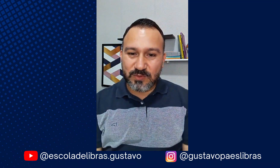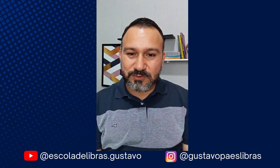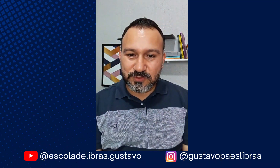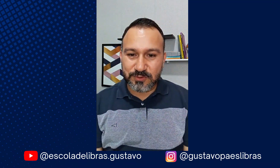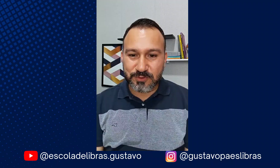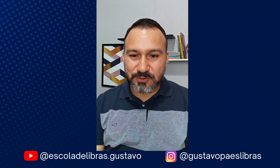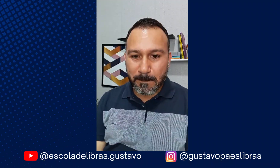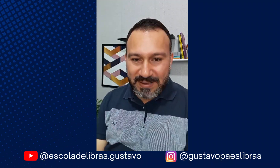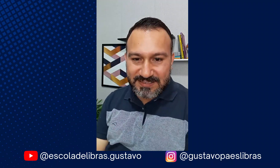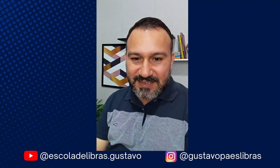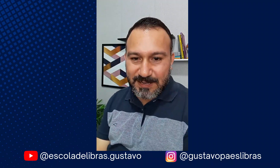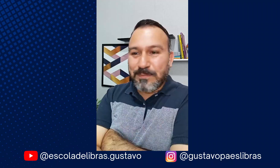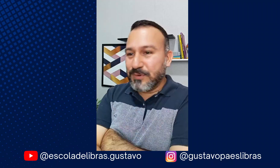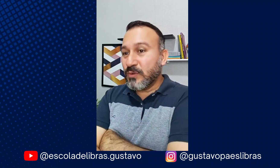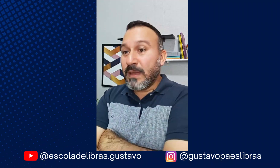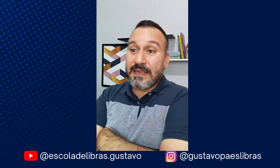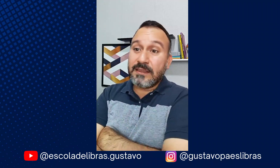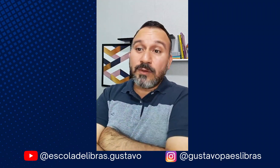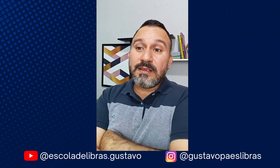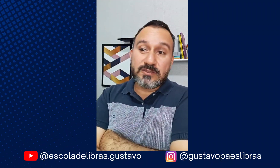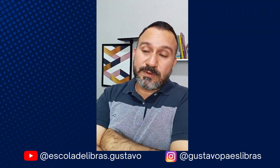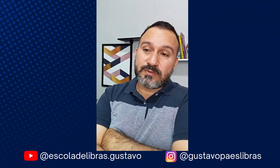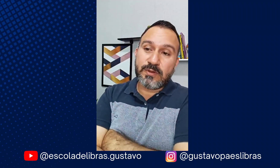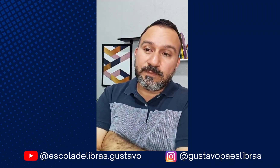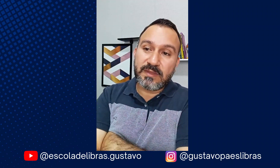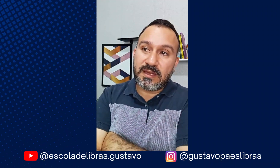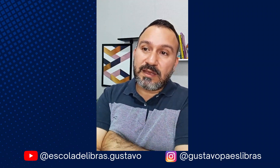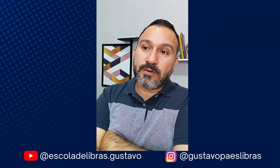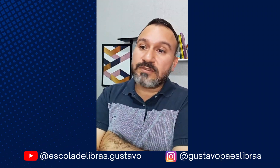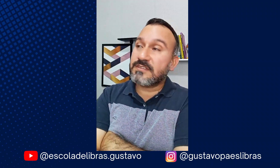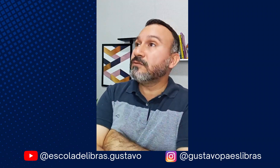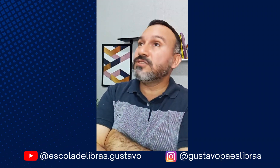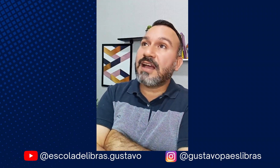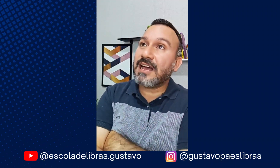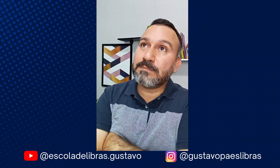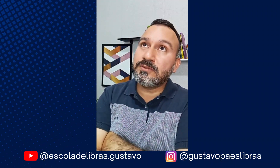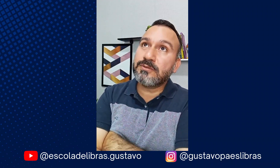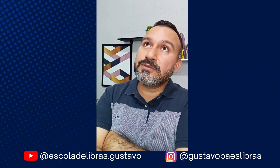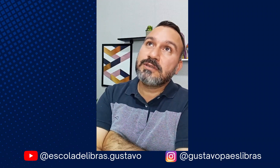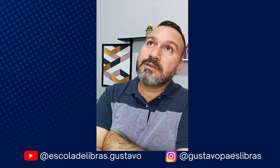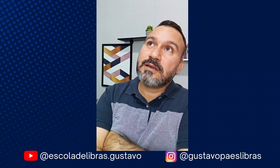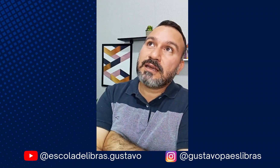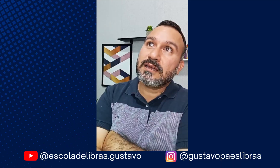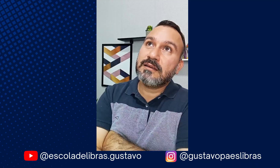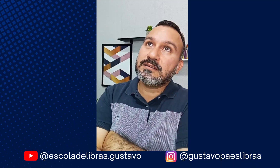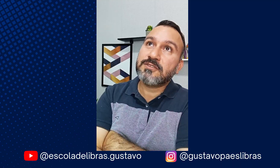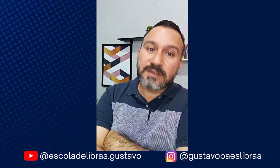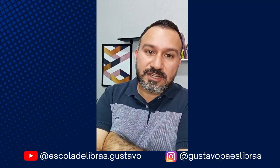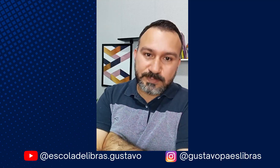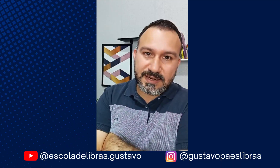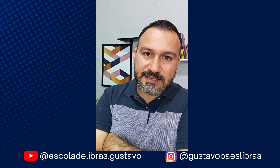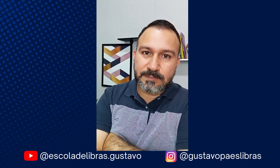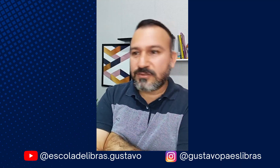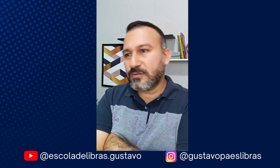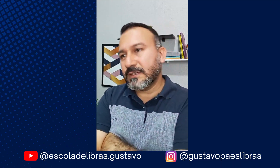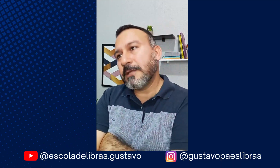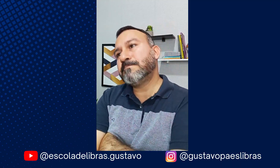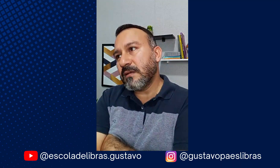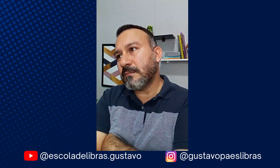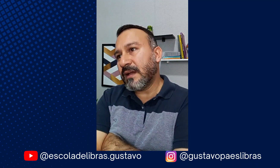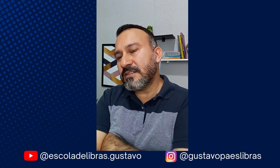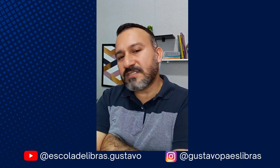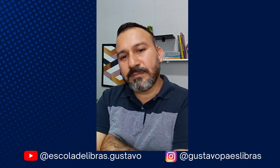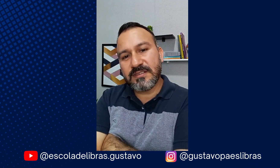pensar como o surdo pensar. Muito bem, então é isso, pessoal. Conceito de rápido é diferente para cada pessoa,